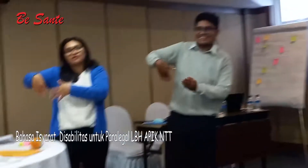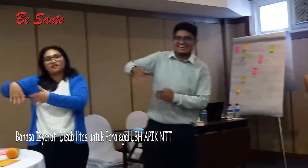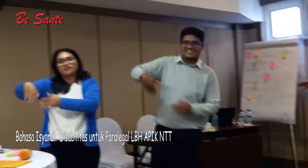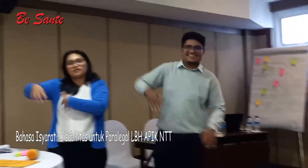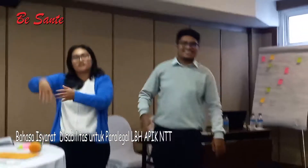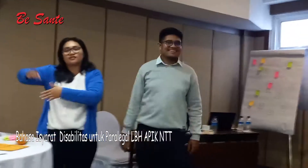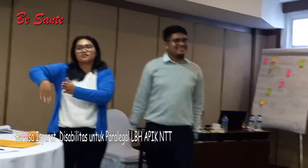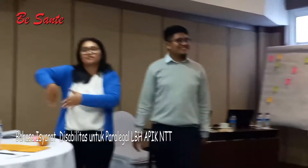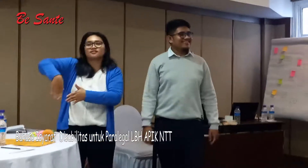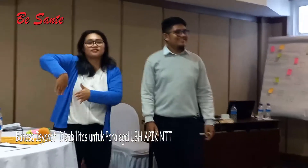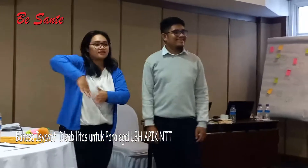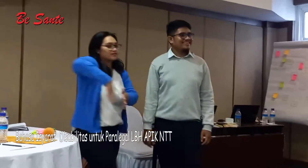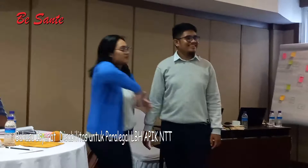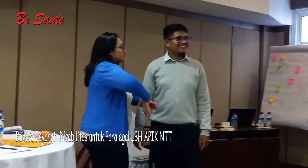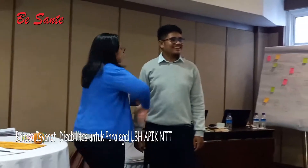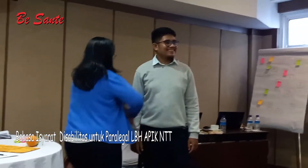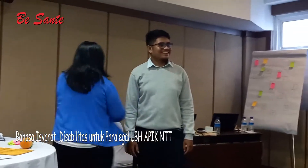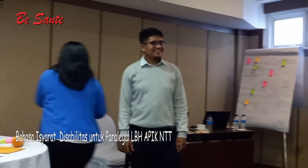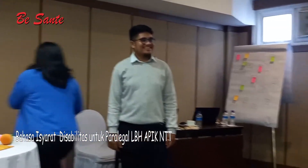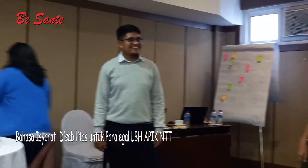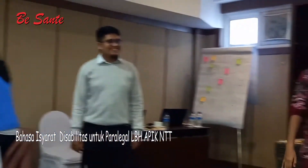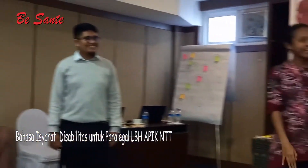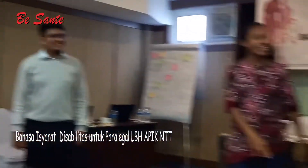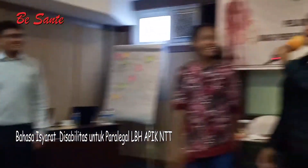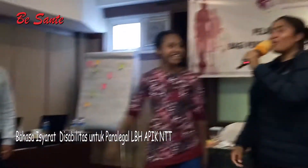TB. Kurai ke TB. Nah. Mas mau kok?